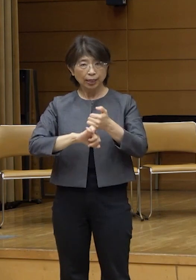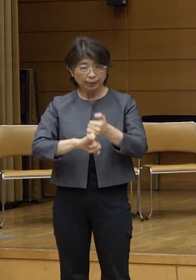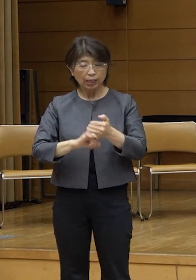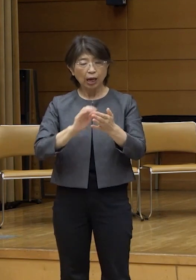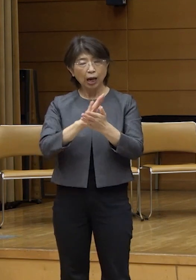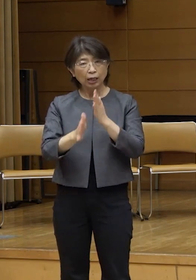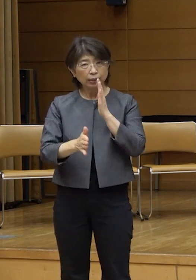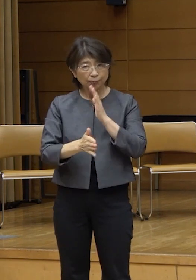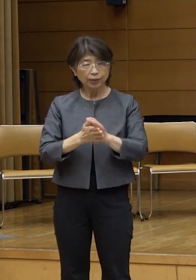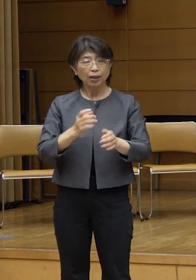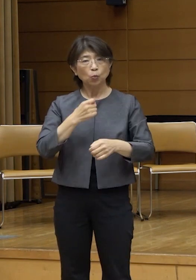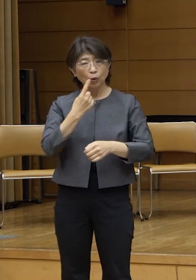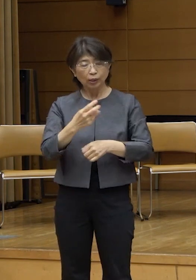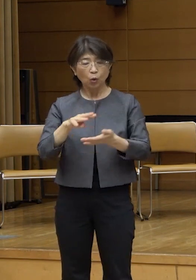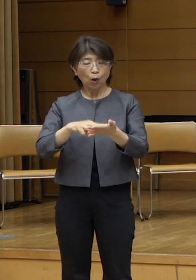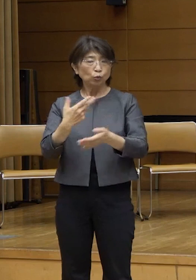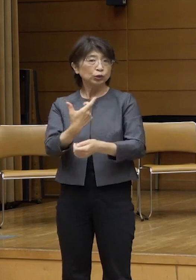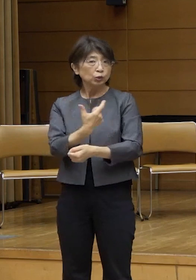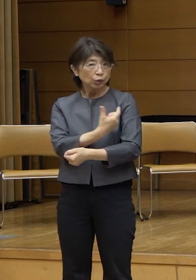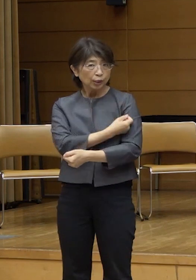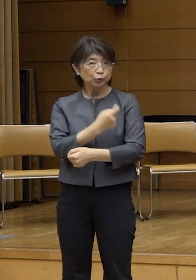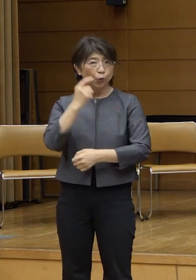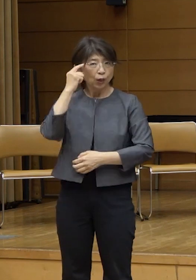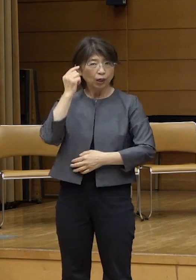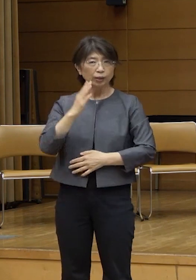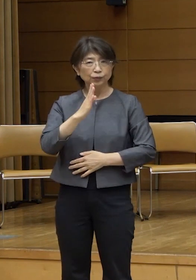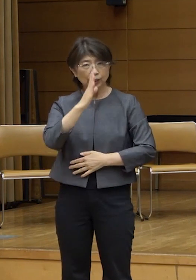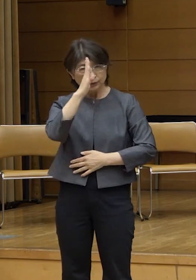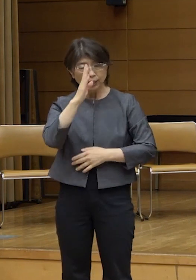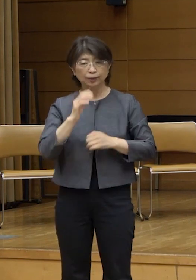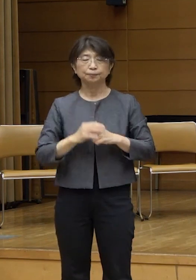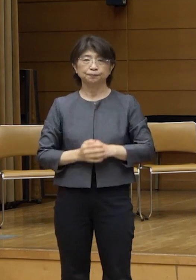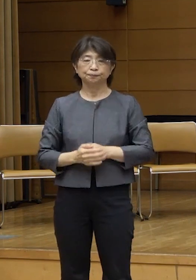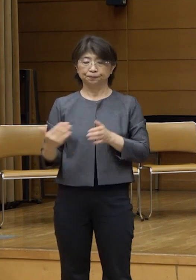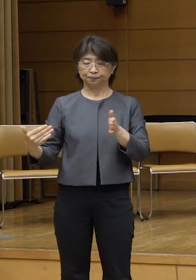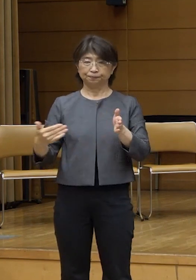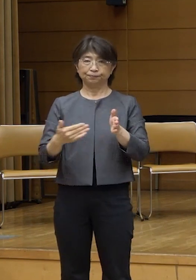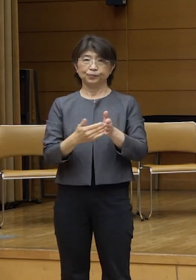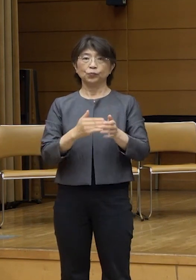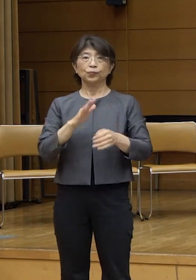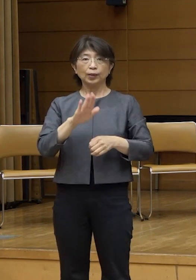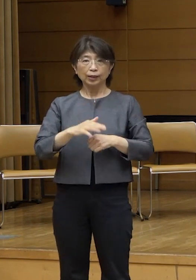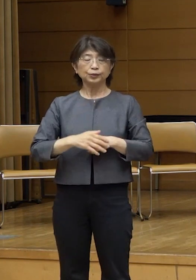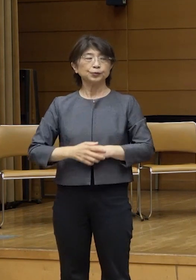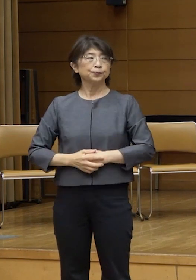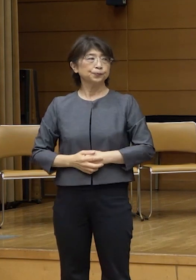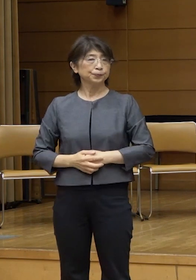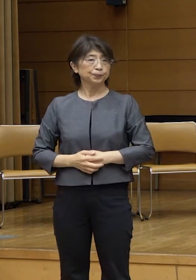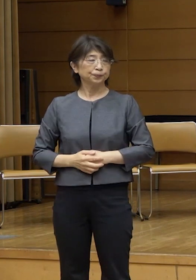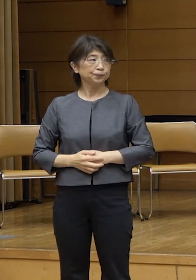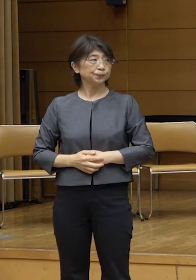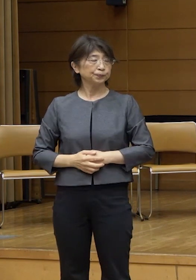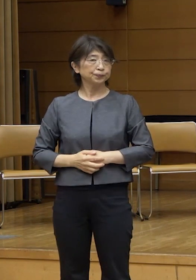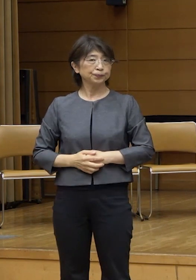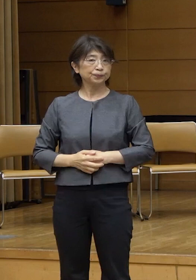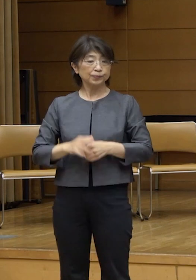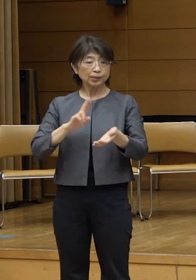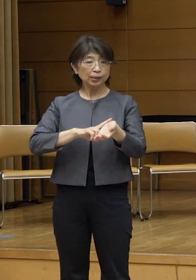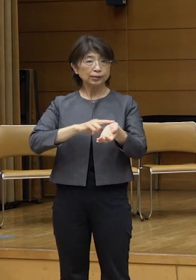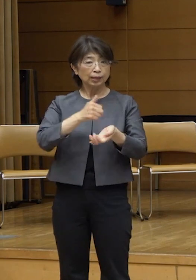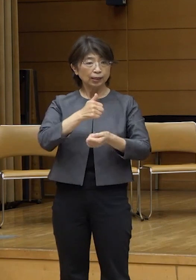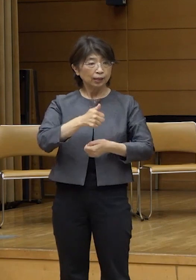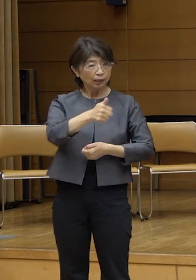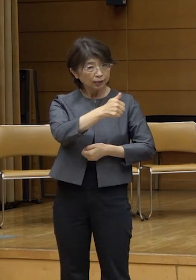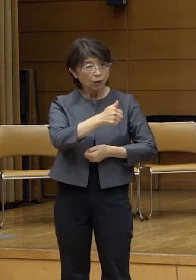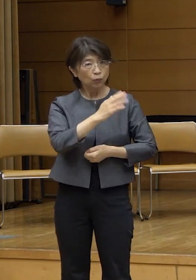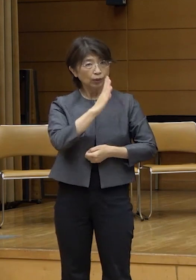めて検討をいただきたいと思います。私からは以上でございます。先生方もよろしくお願いいたします。じゃあ、岡部